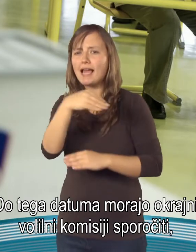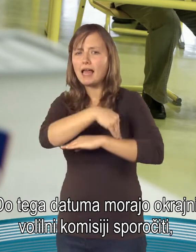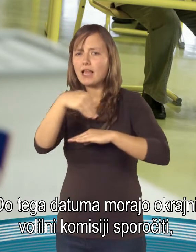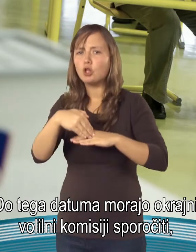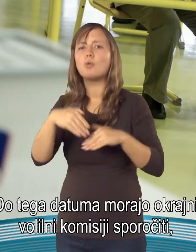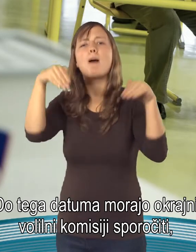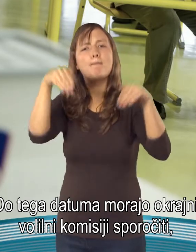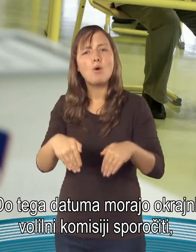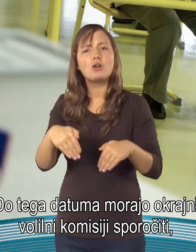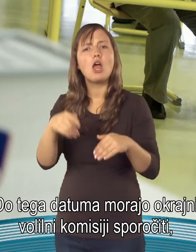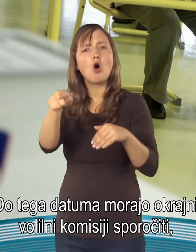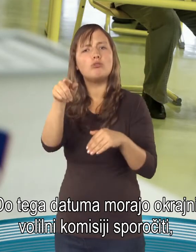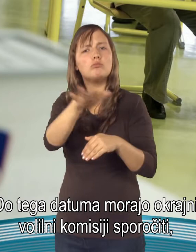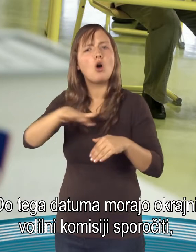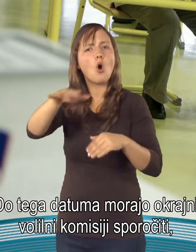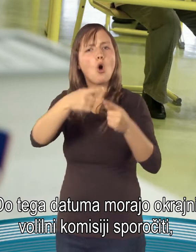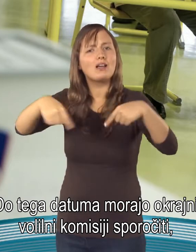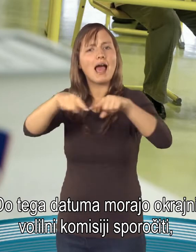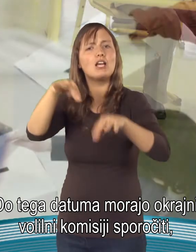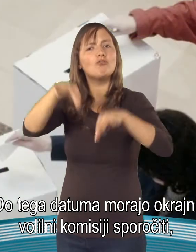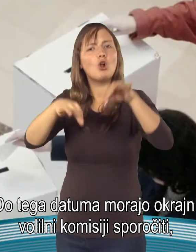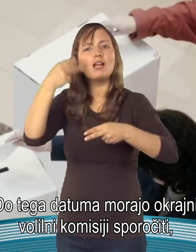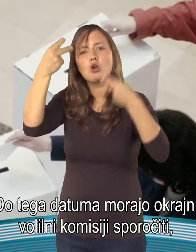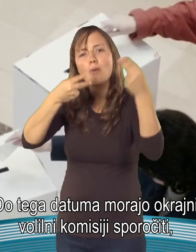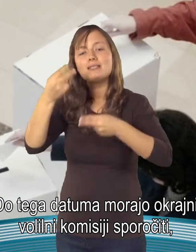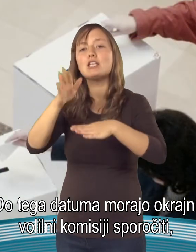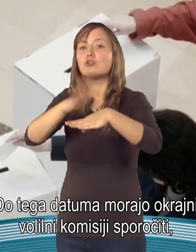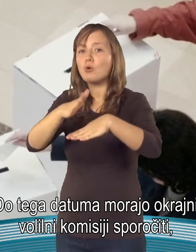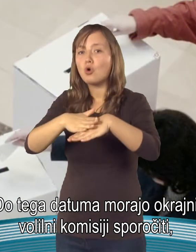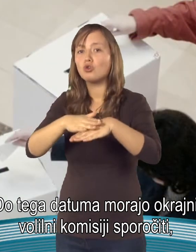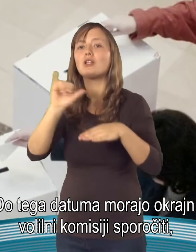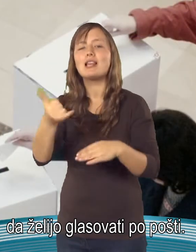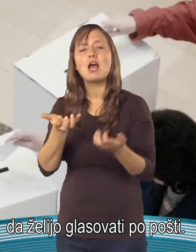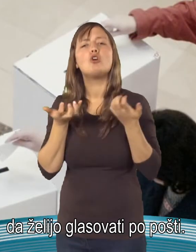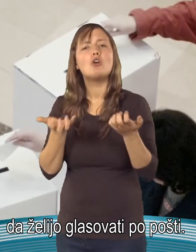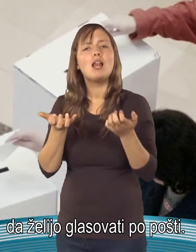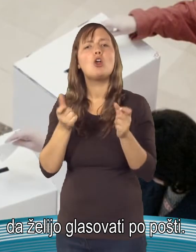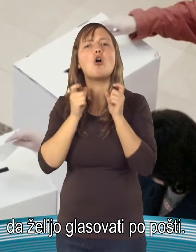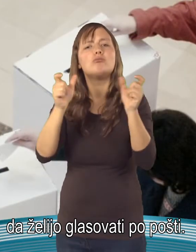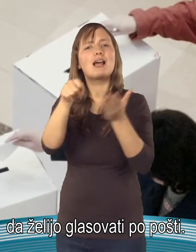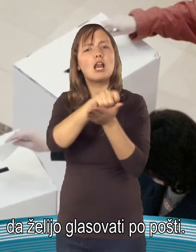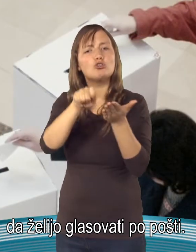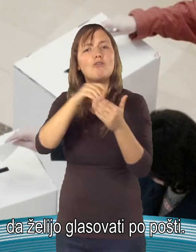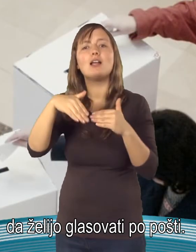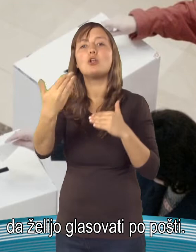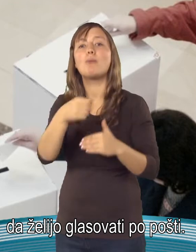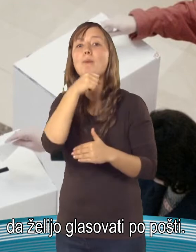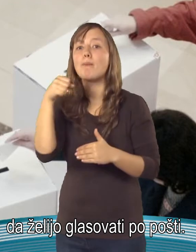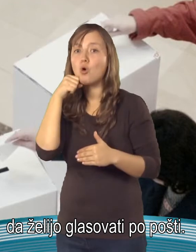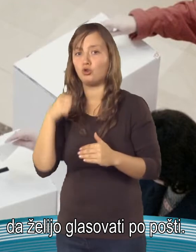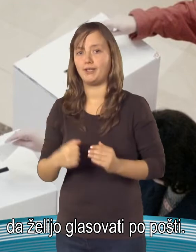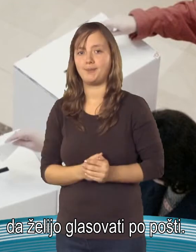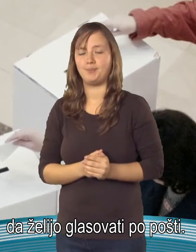Do tega datuma morajo okrajni volilni komisiji sporočiti, da želijo glasovati po pošti.